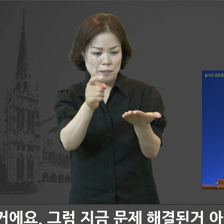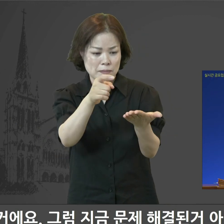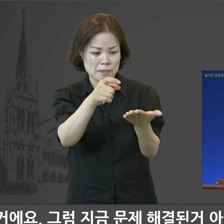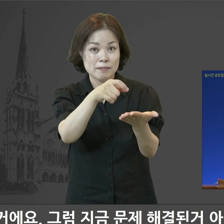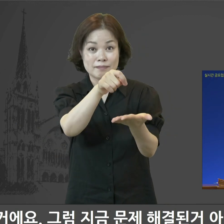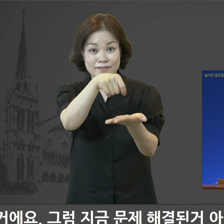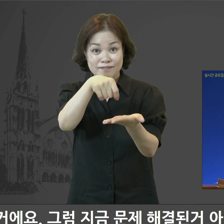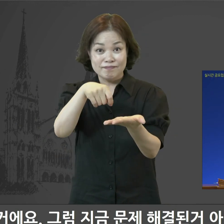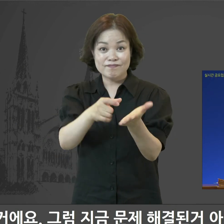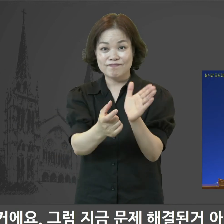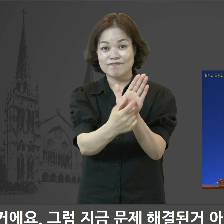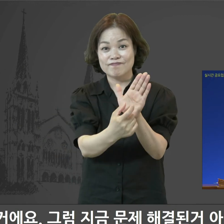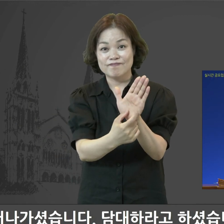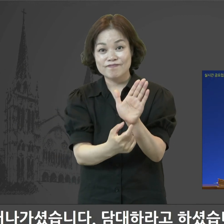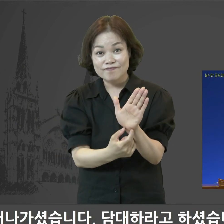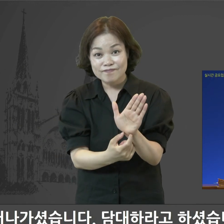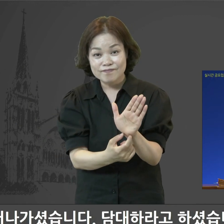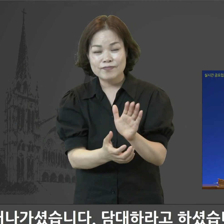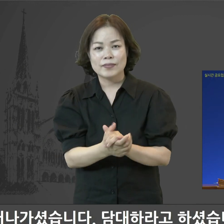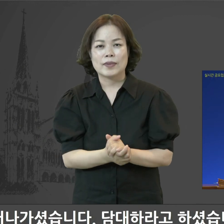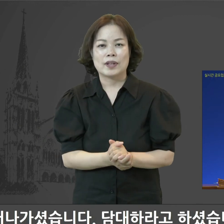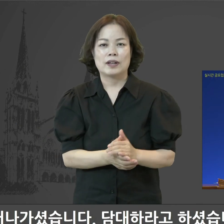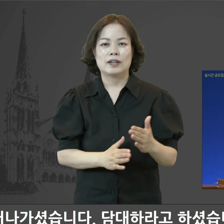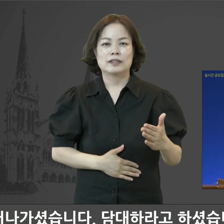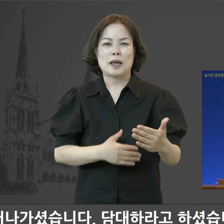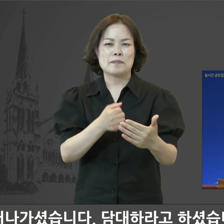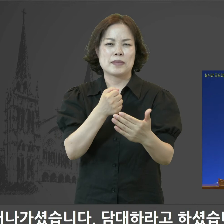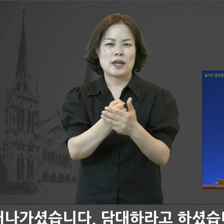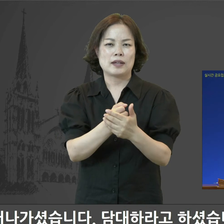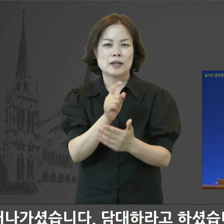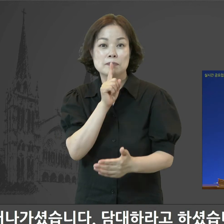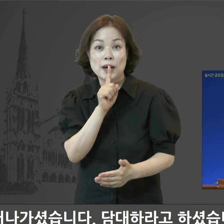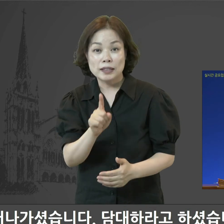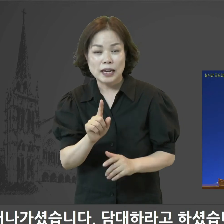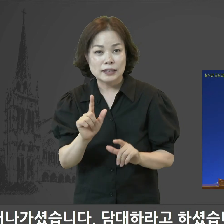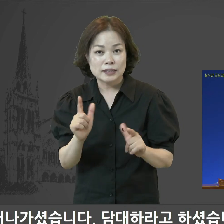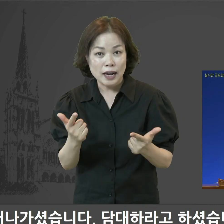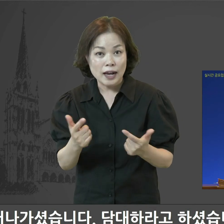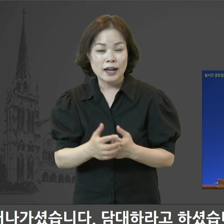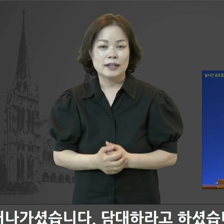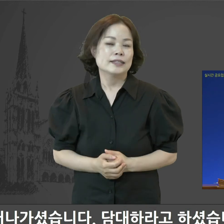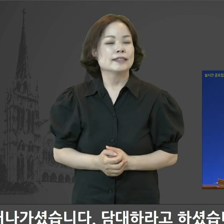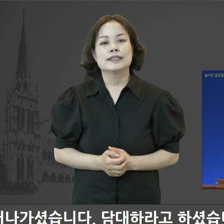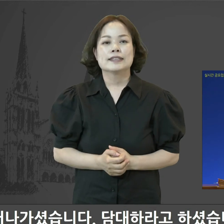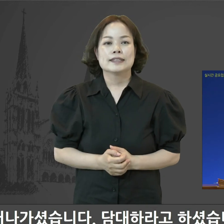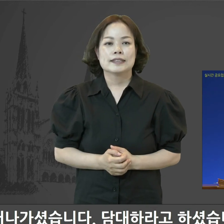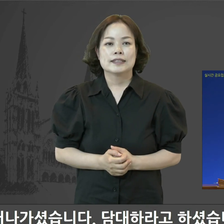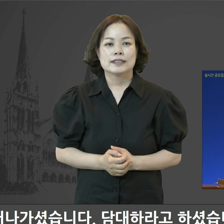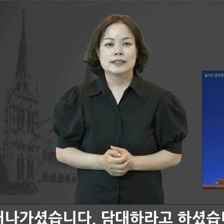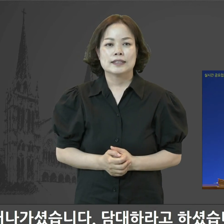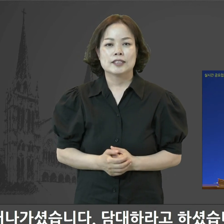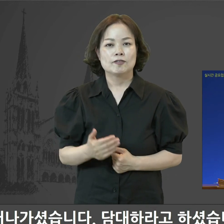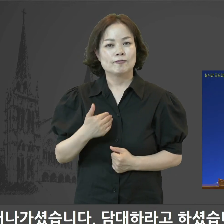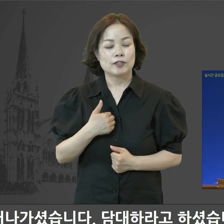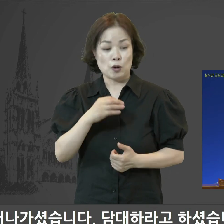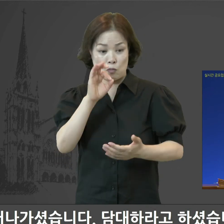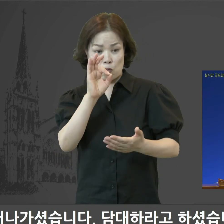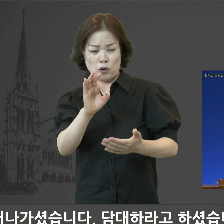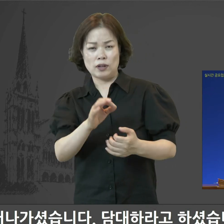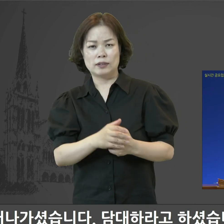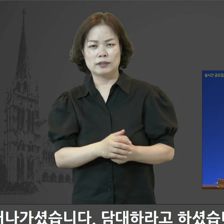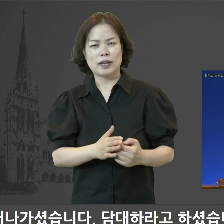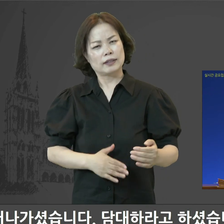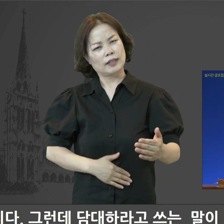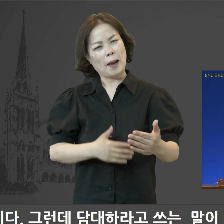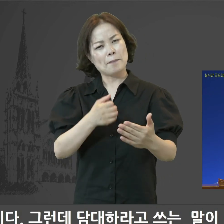담대하라는 말이. 근데 담대하라라고 보통 쓰는 말이 아니에요, 이 말이요. 그래서 이제 제가 이거 보기에는